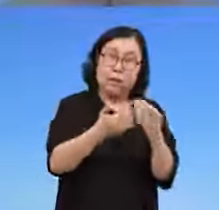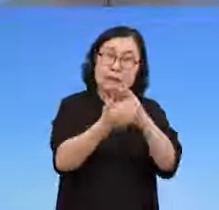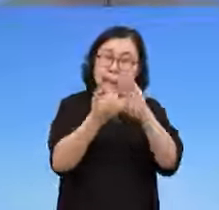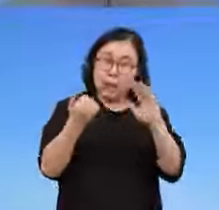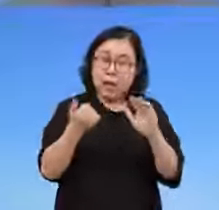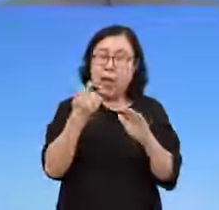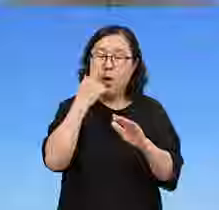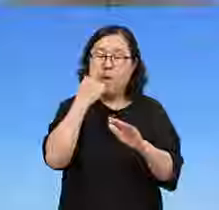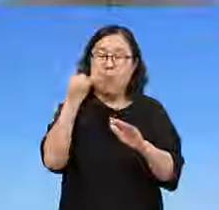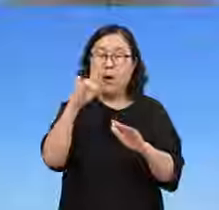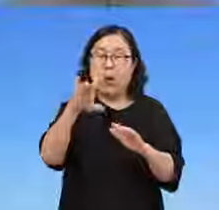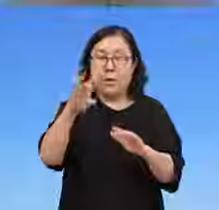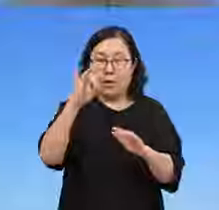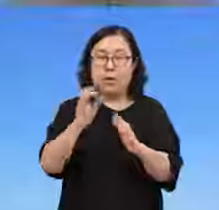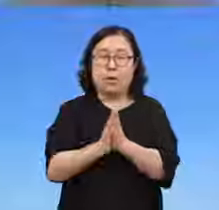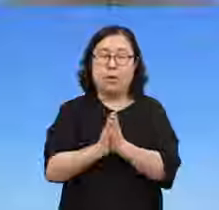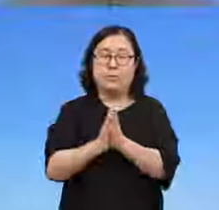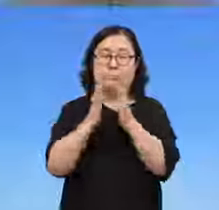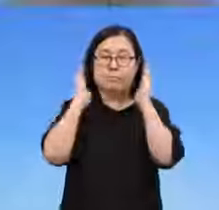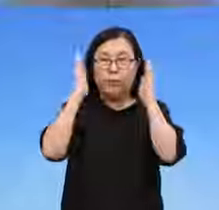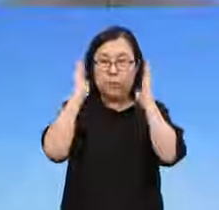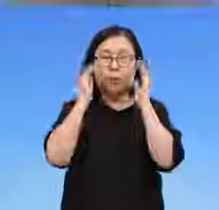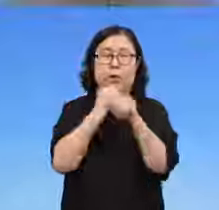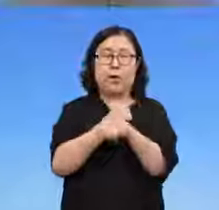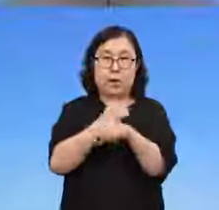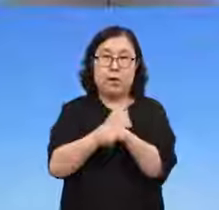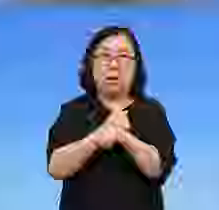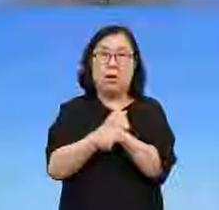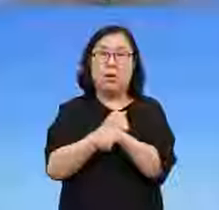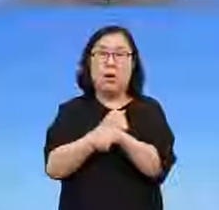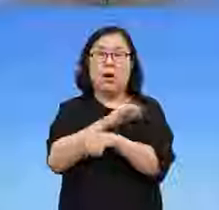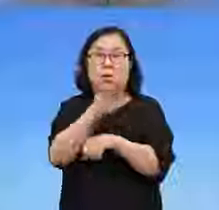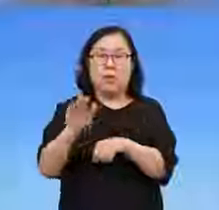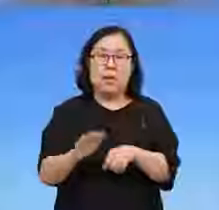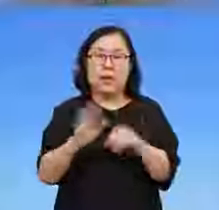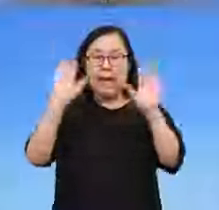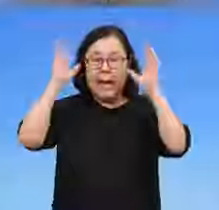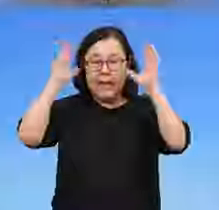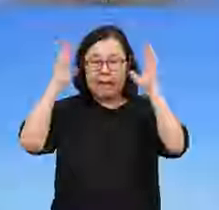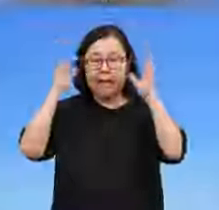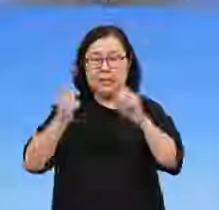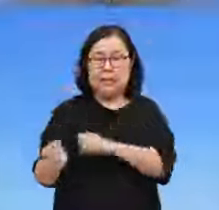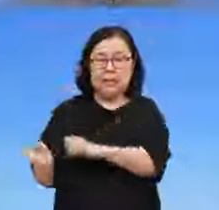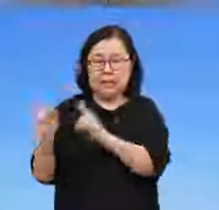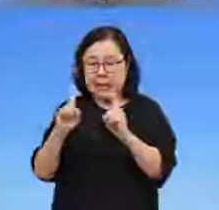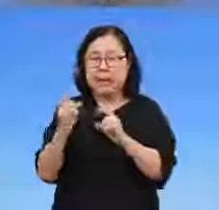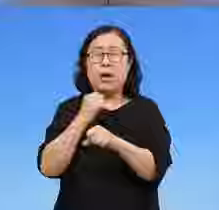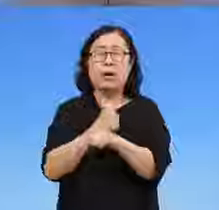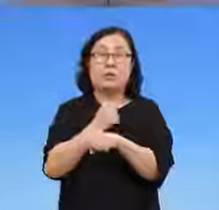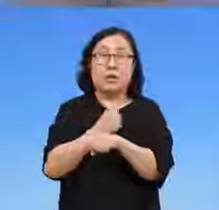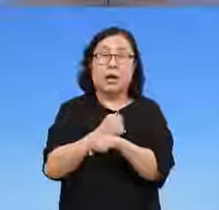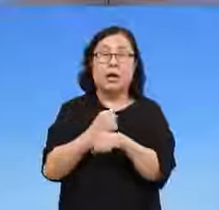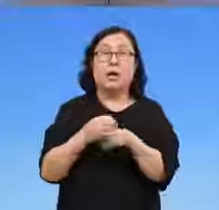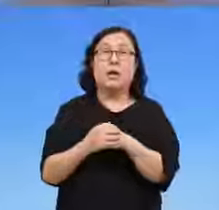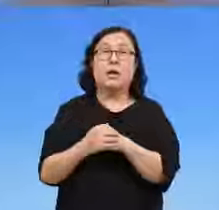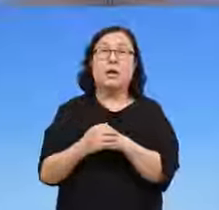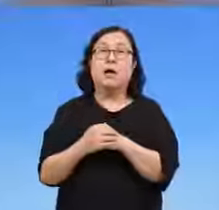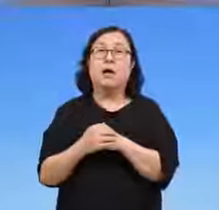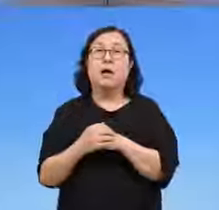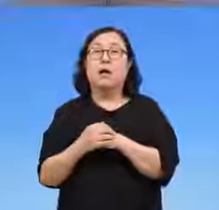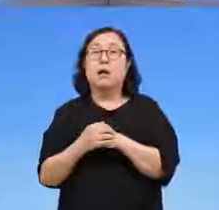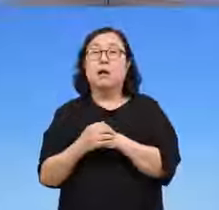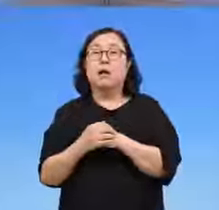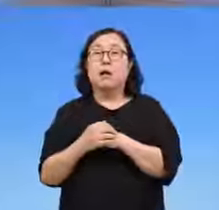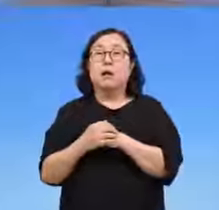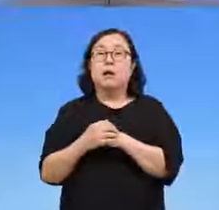꼭 부모가 먼저 공부하시고, 그리고 우리 아이들을 살려야 돼요. 정말 우리 아이들을 살려야 됩니다. 이 음란하고